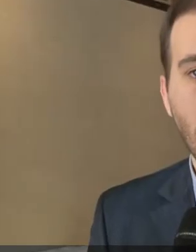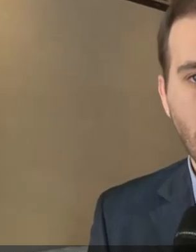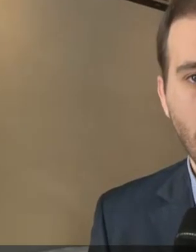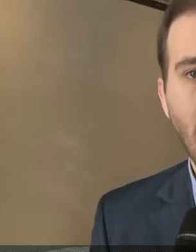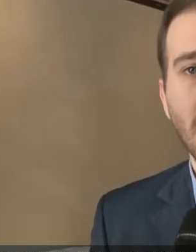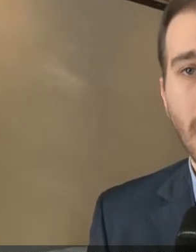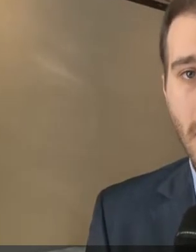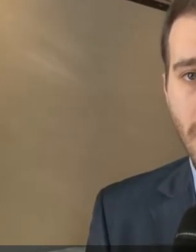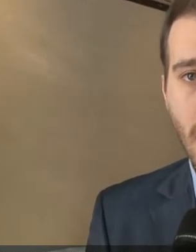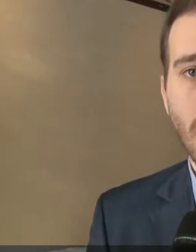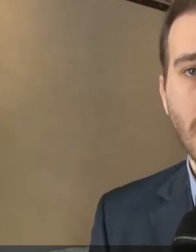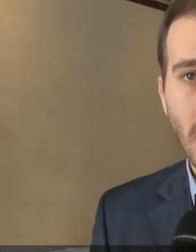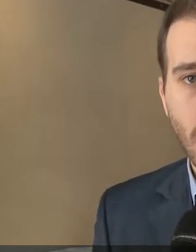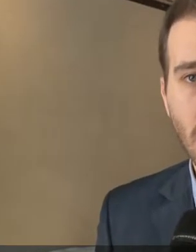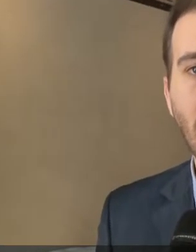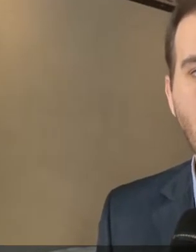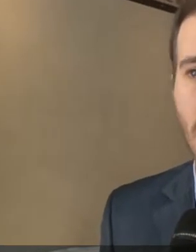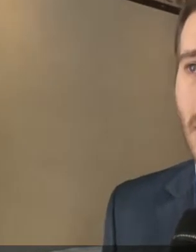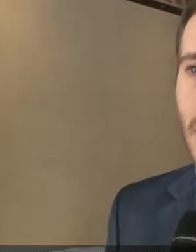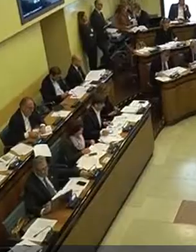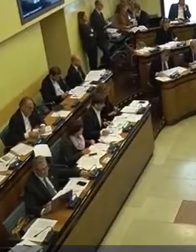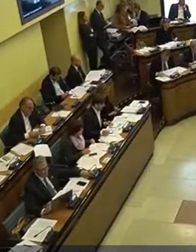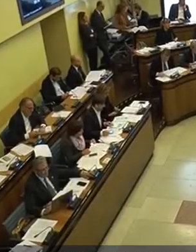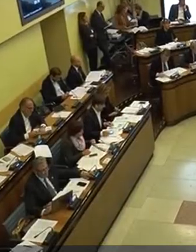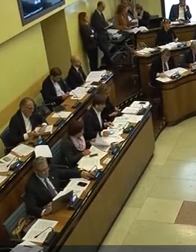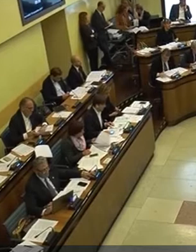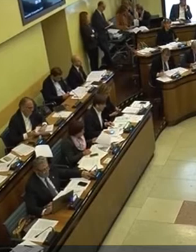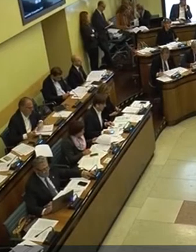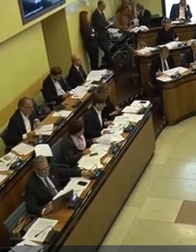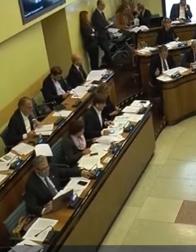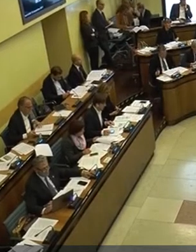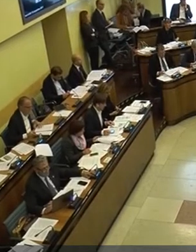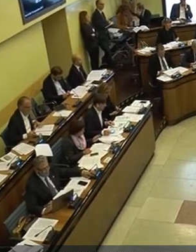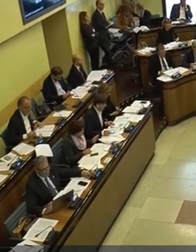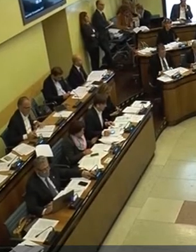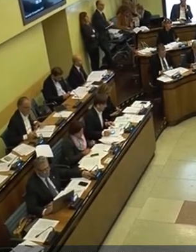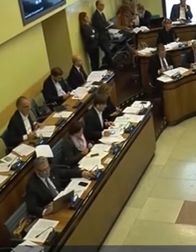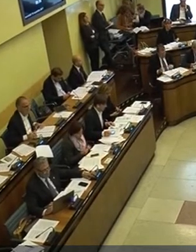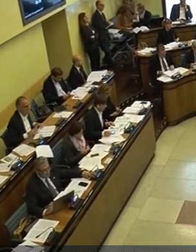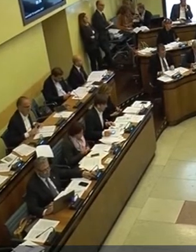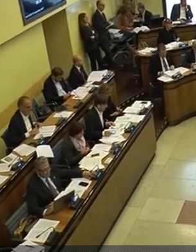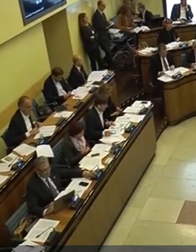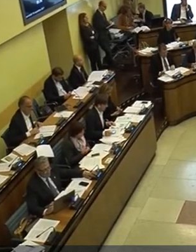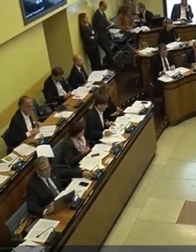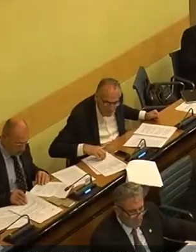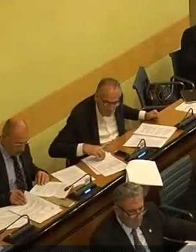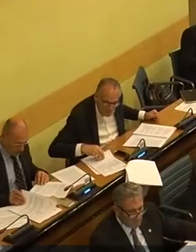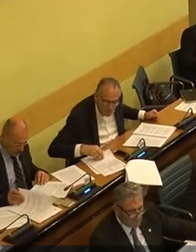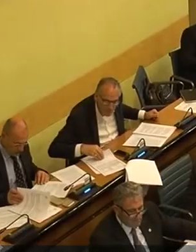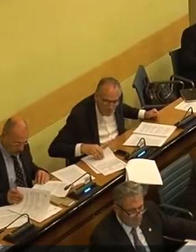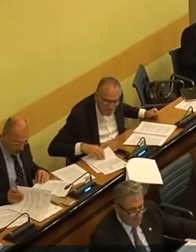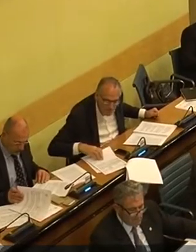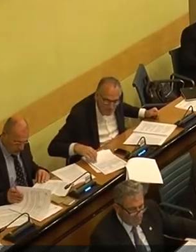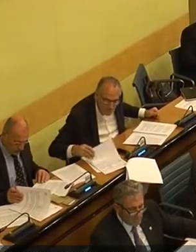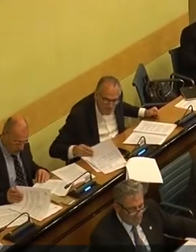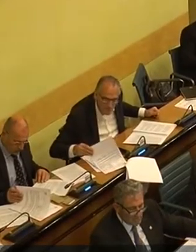riccardo barbisan consigliere regionale per tutti e tre i leghisti la campagna elettorale per una riconferma a venezia finisce qui il verdetto